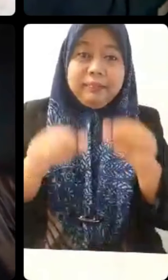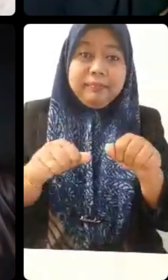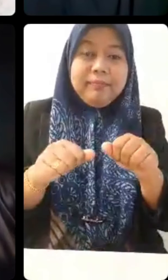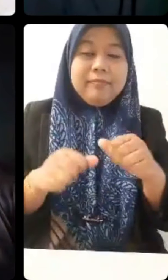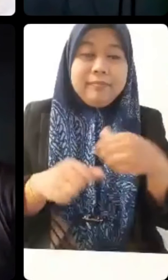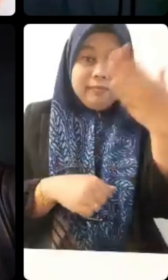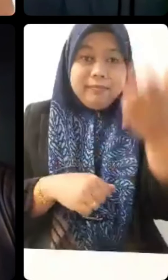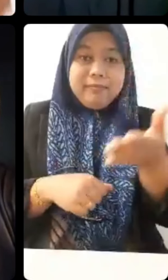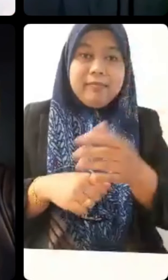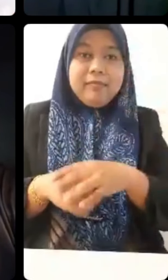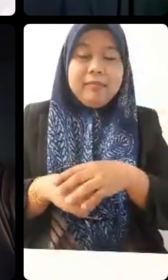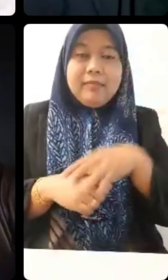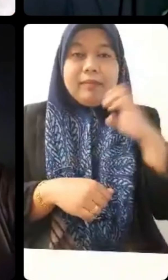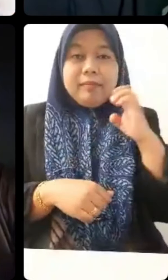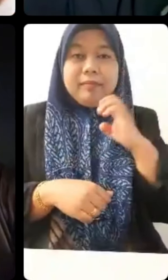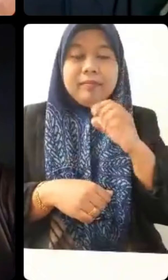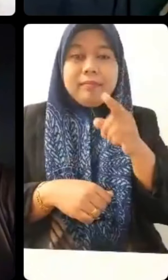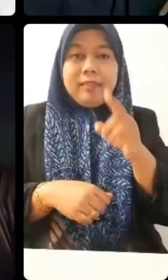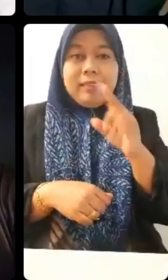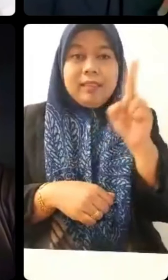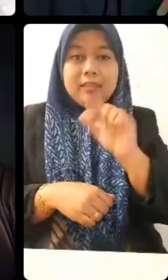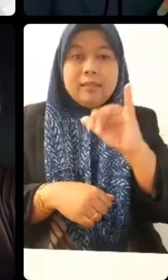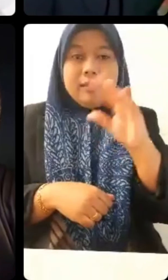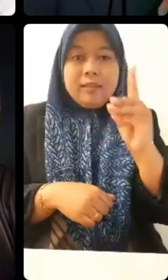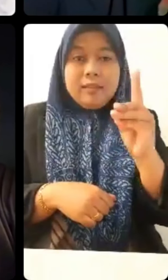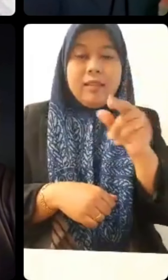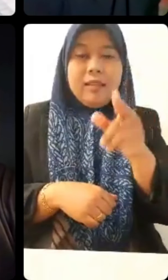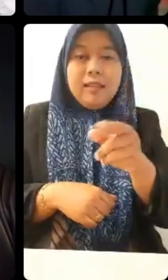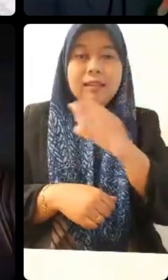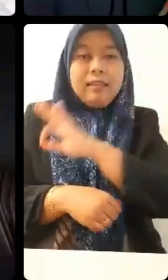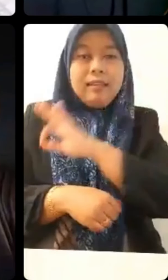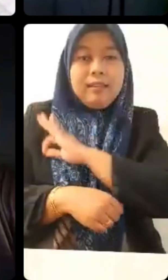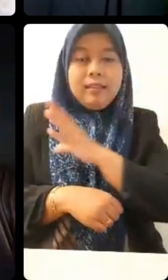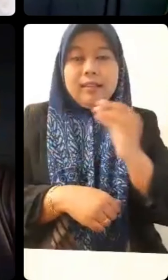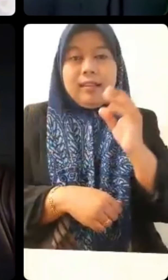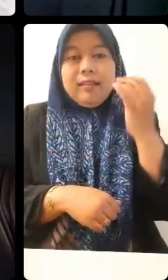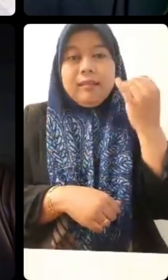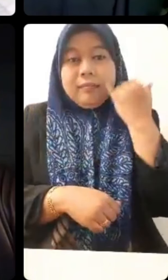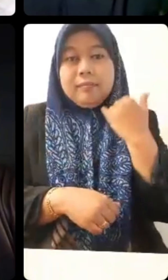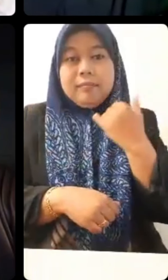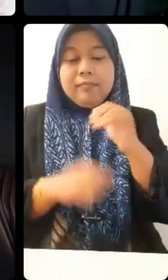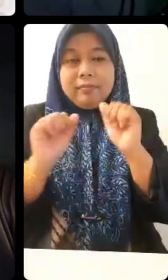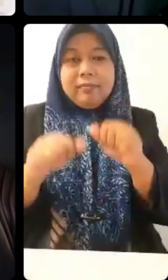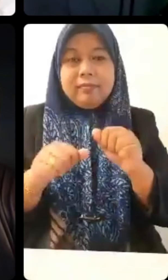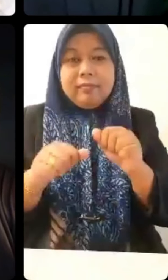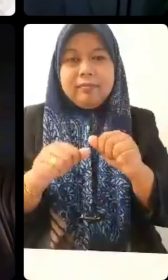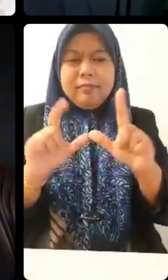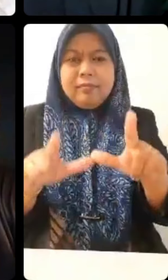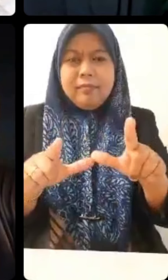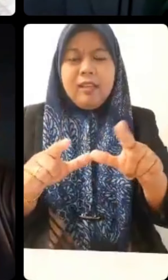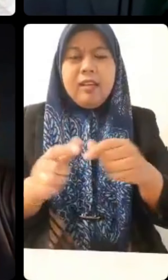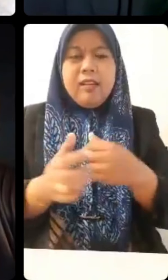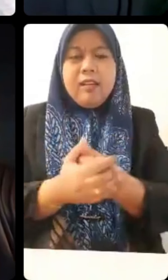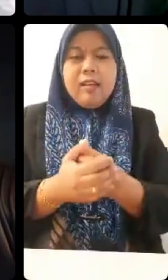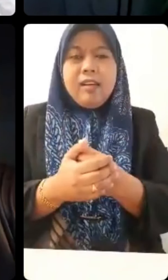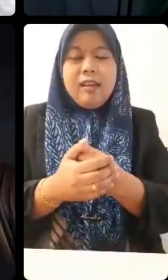Anis, Cik Zaid dan juga Cik Azlina tulis nama akaun TikTok di bahagian komen supaya